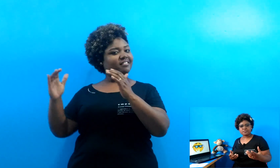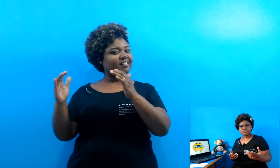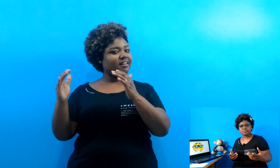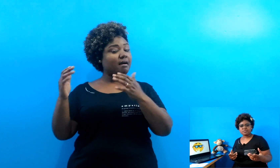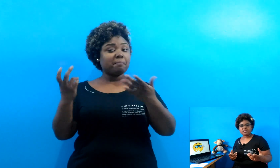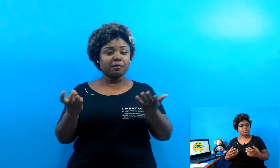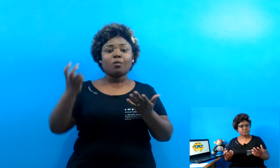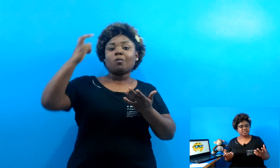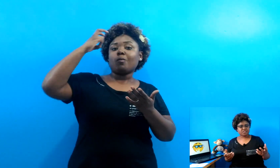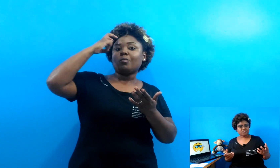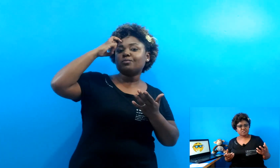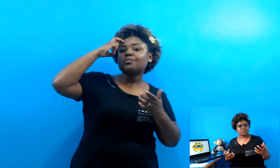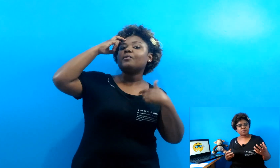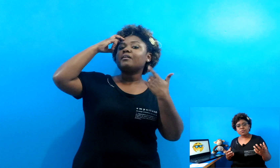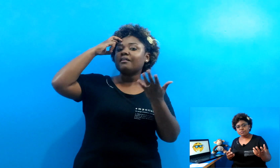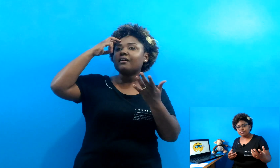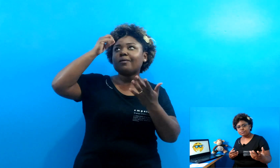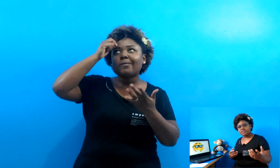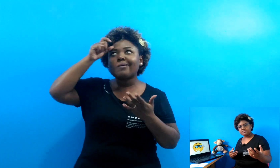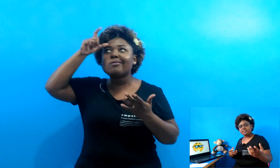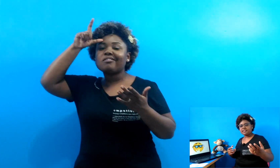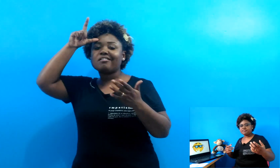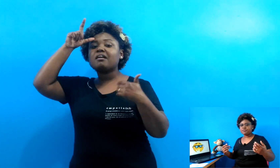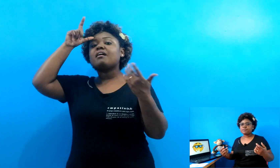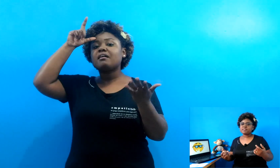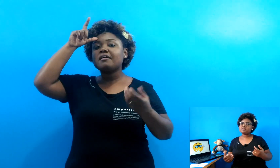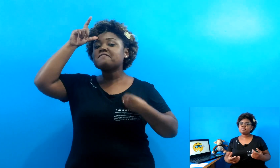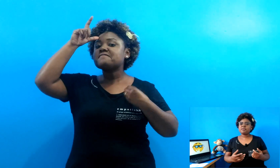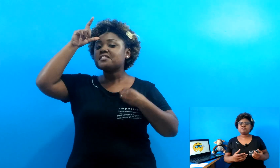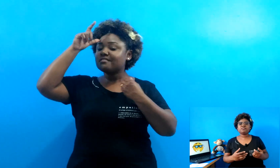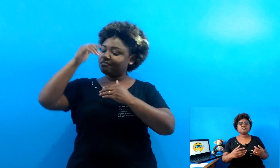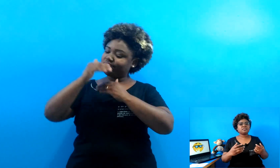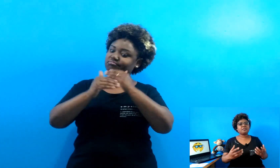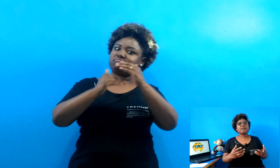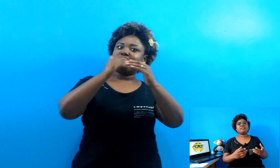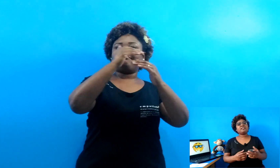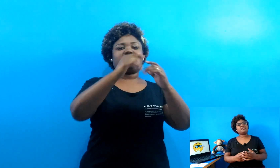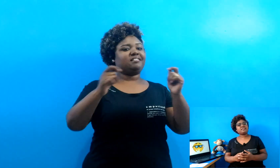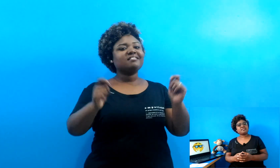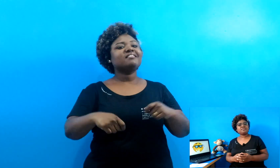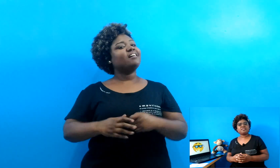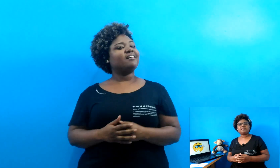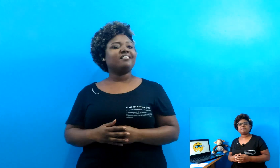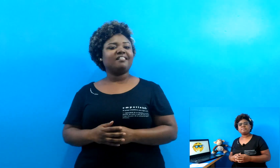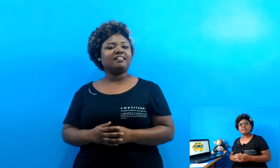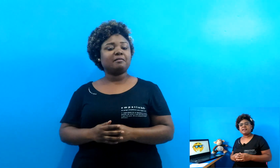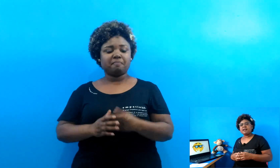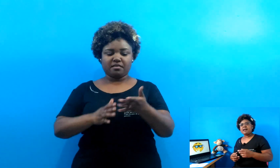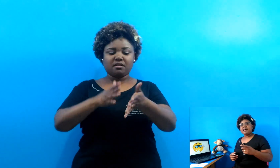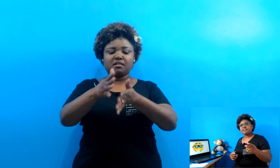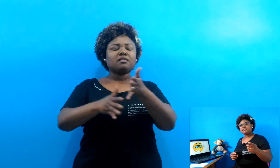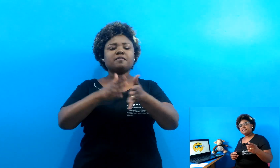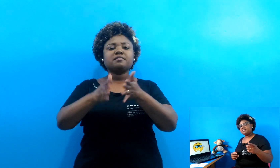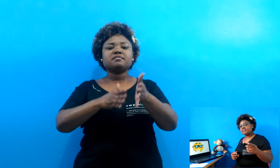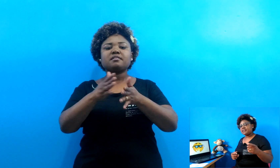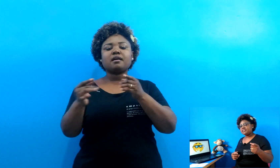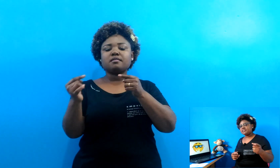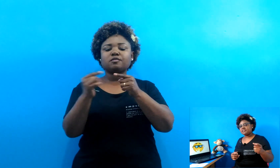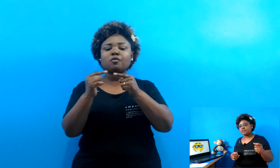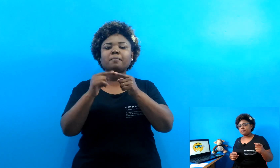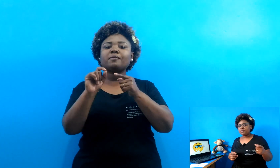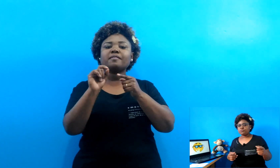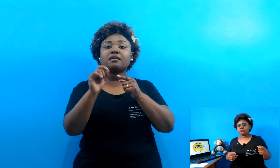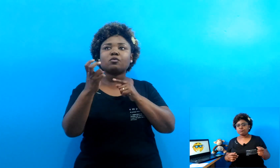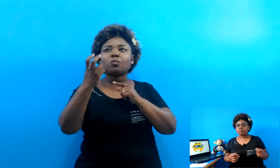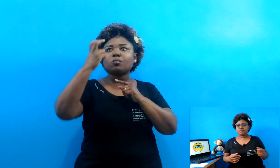ao próximo. Ou seja, cultura leva ao conhecimento que melhora a nossa vida. A língua de